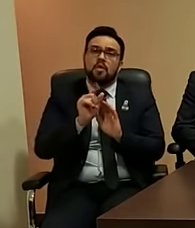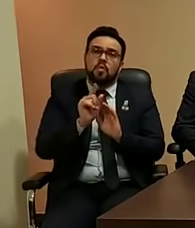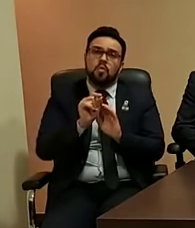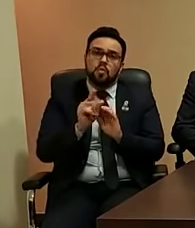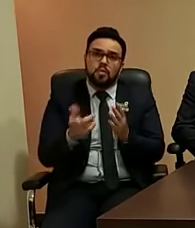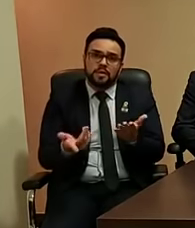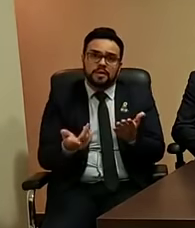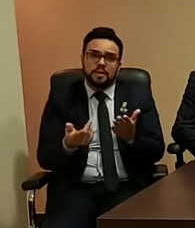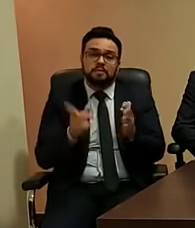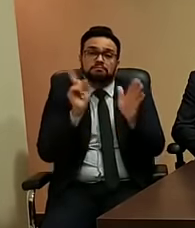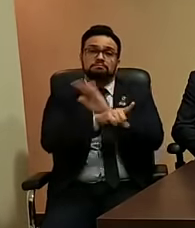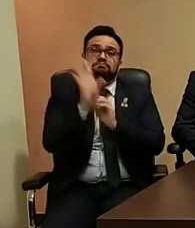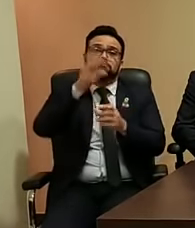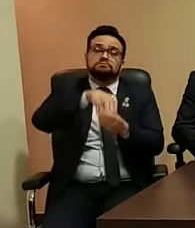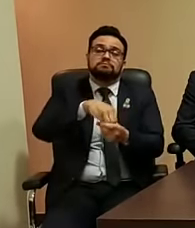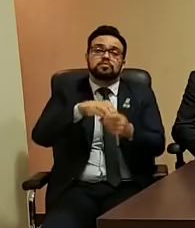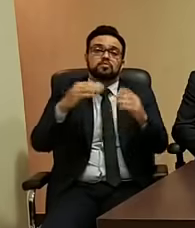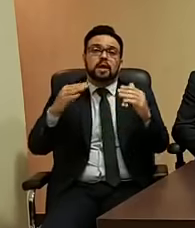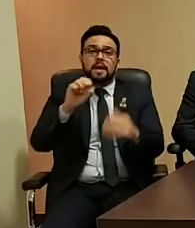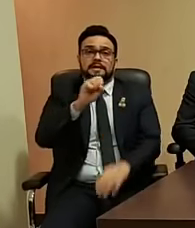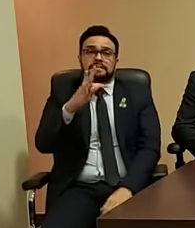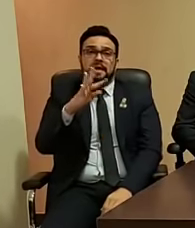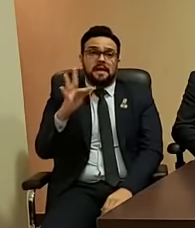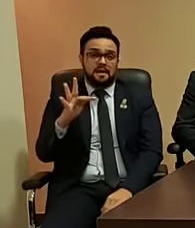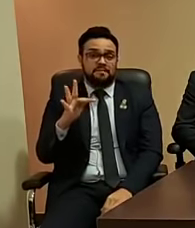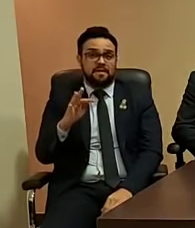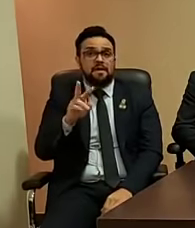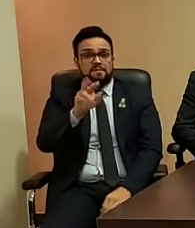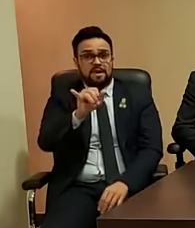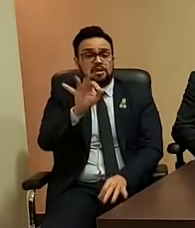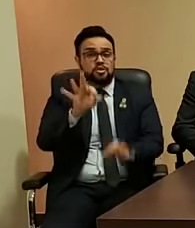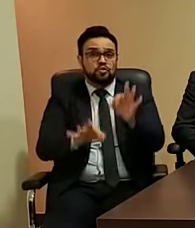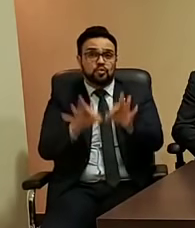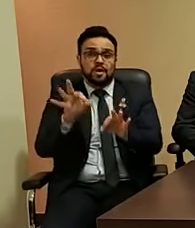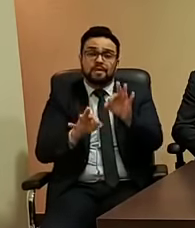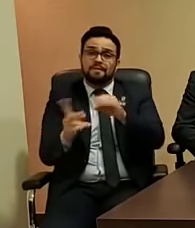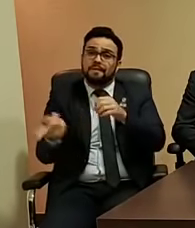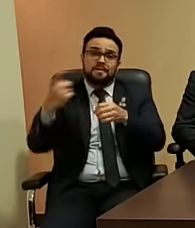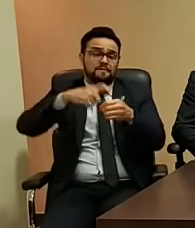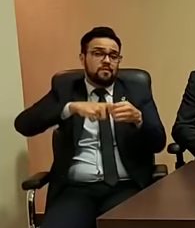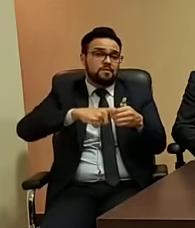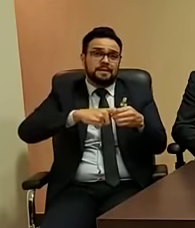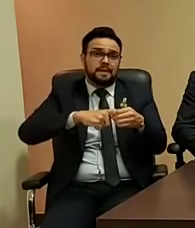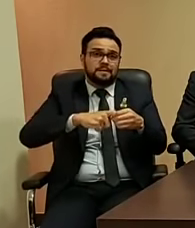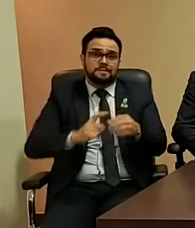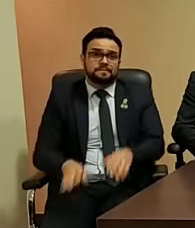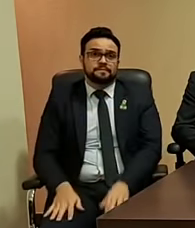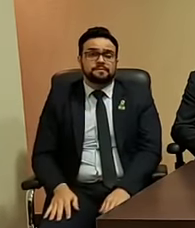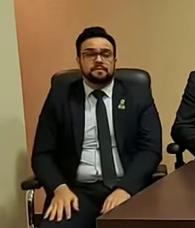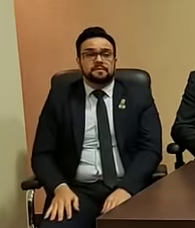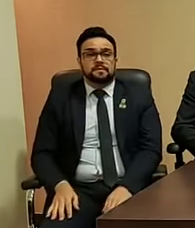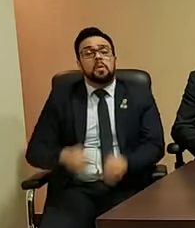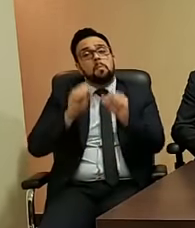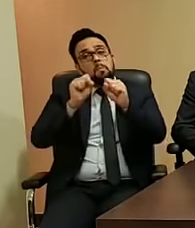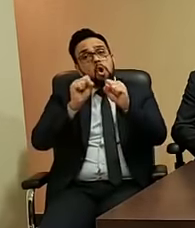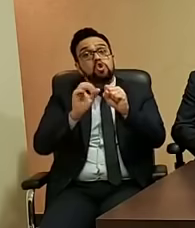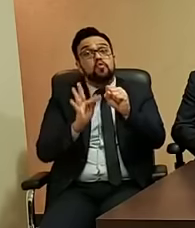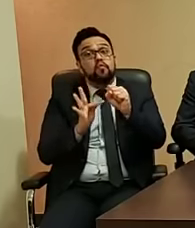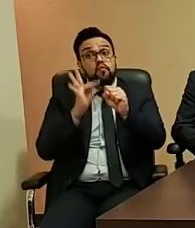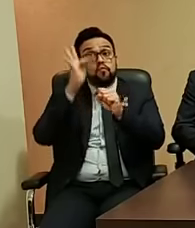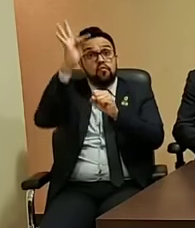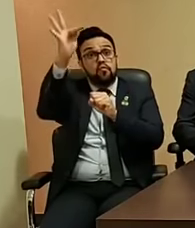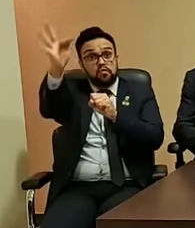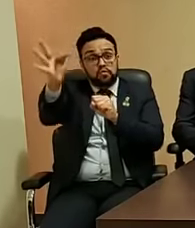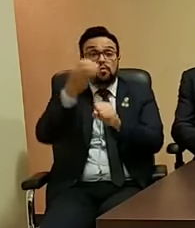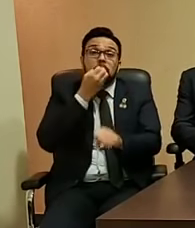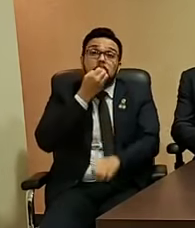constitucionalidade da lei no Supremo Tribunal Federal, vai ser julgada inconstitucional e voltou a estaca zero. Pode ser até que um dia a gente tenha isso. Tá, pode